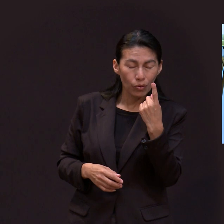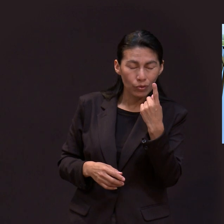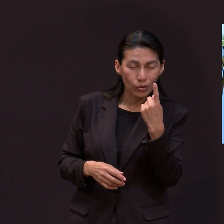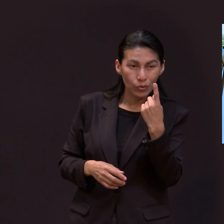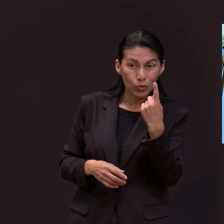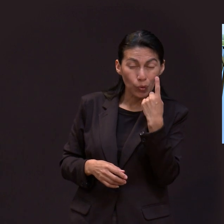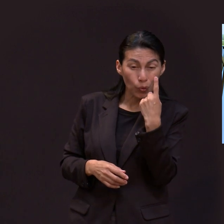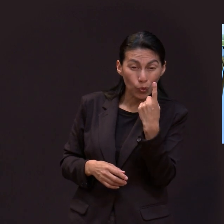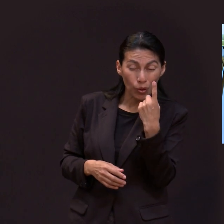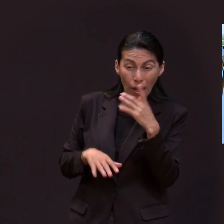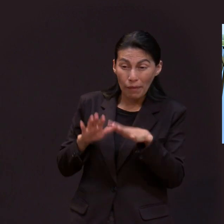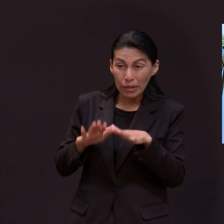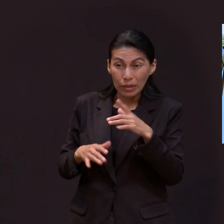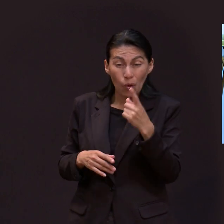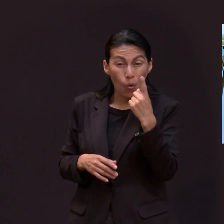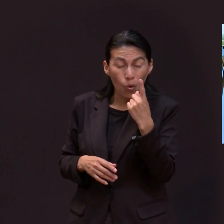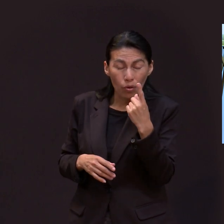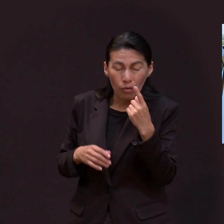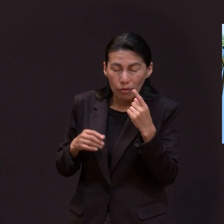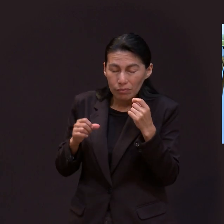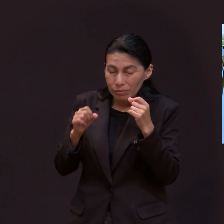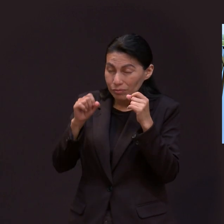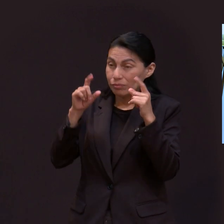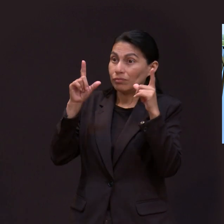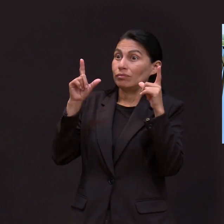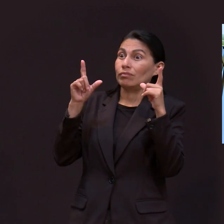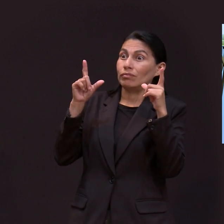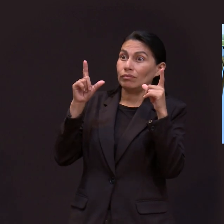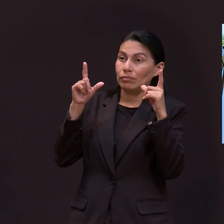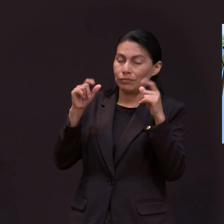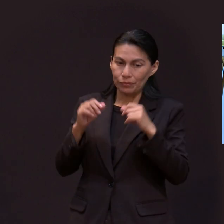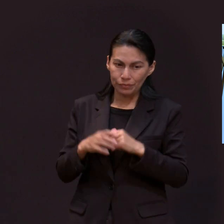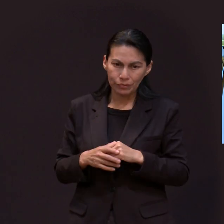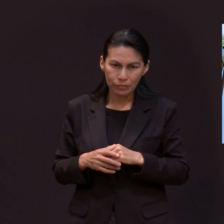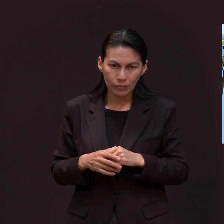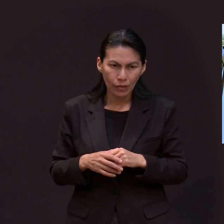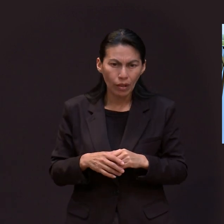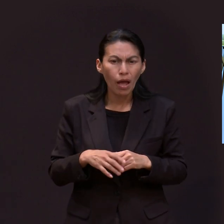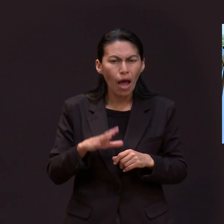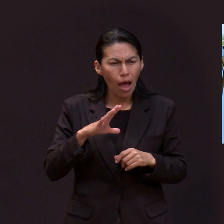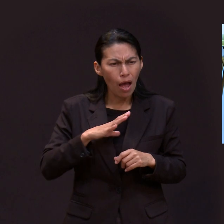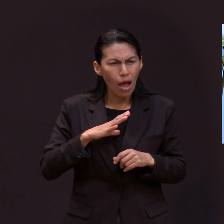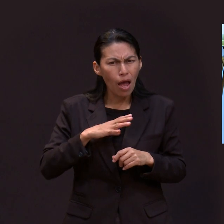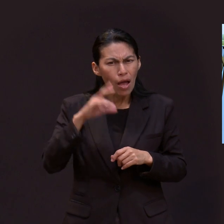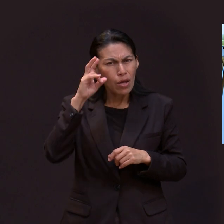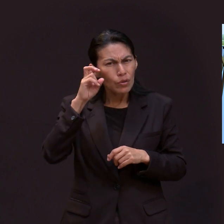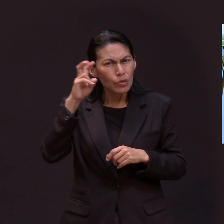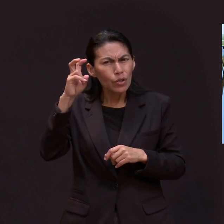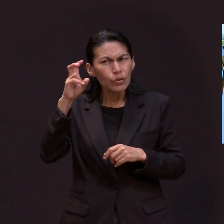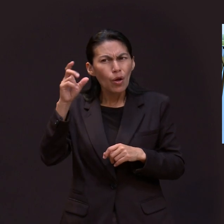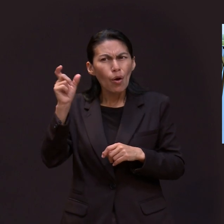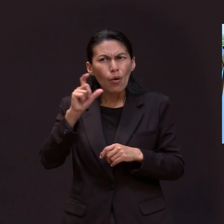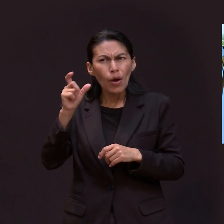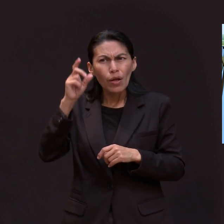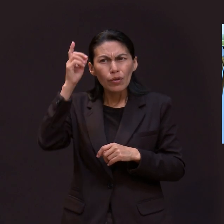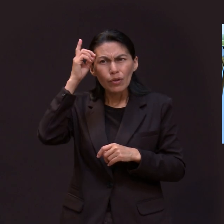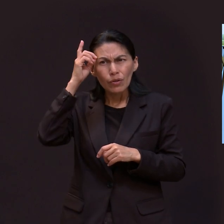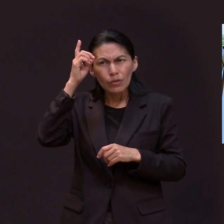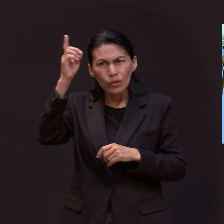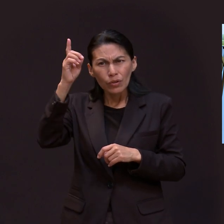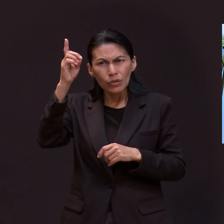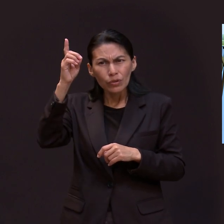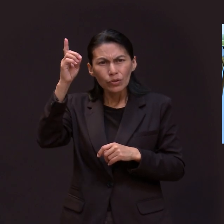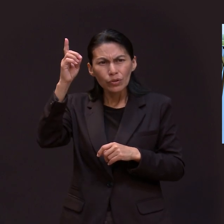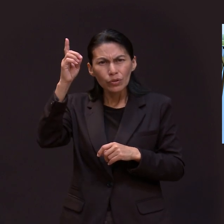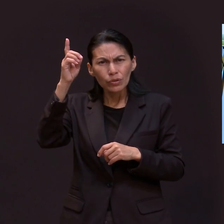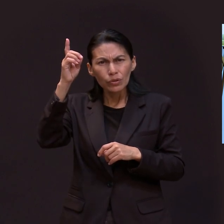supo sí pero hay un tipo de sueño donde verdaderamente dios revela